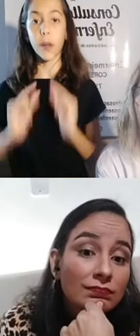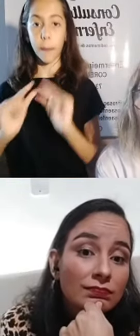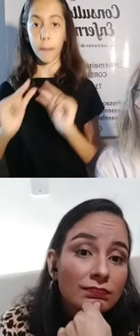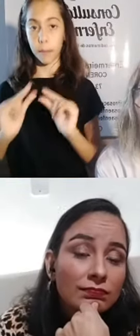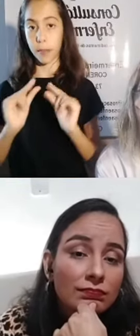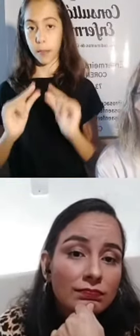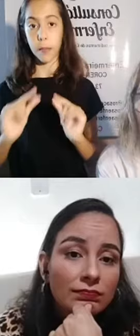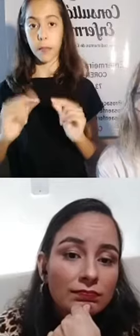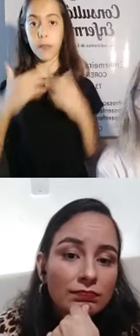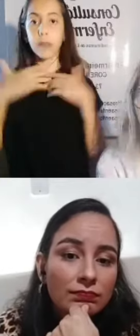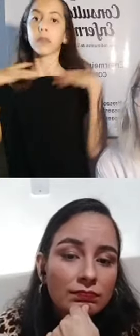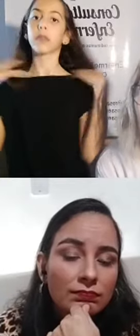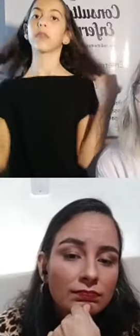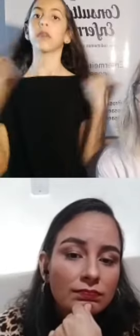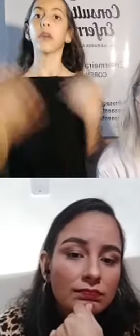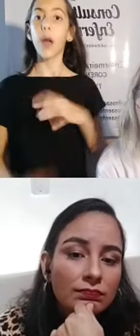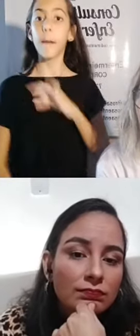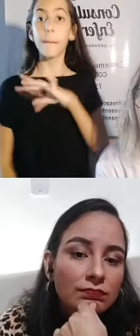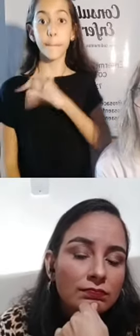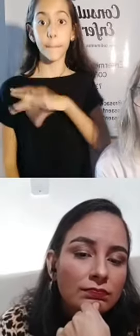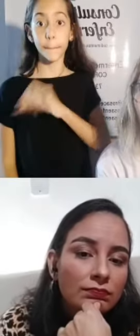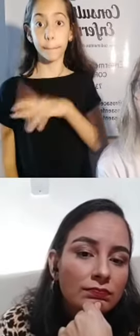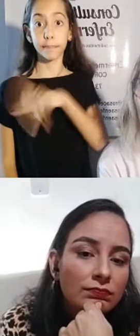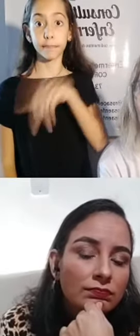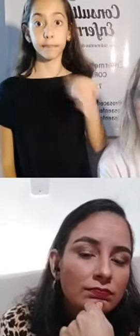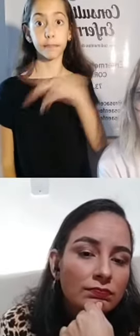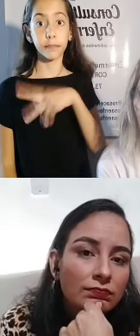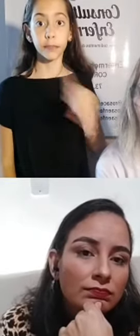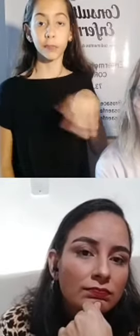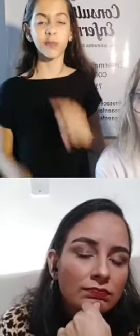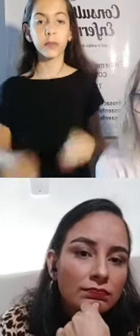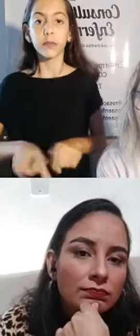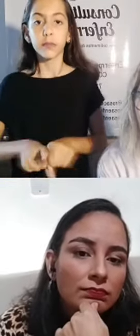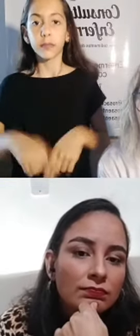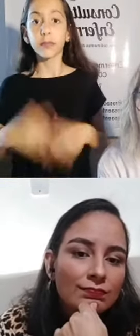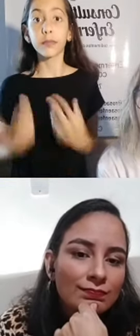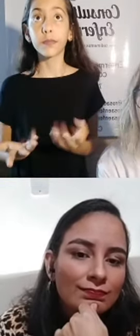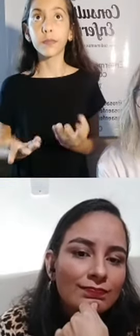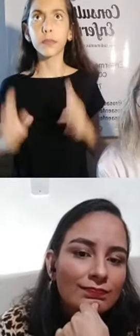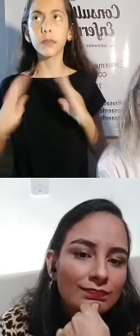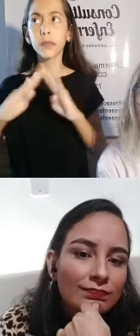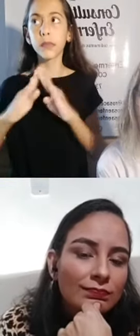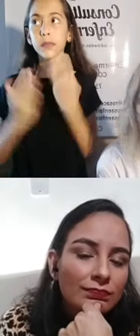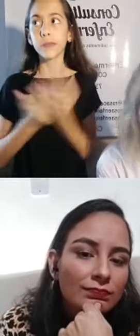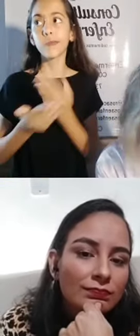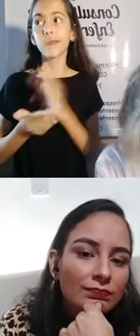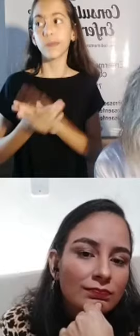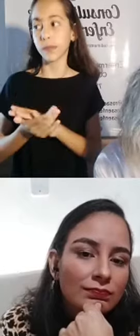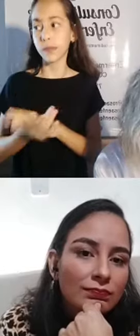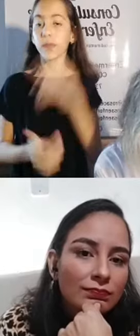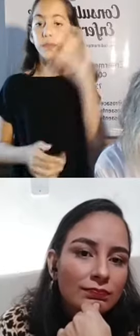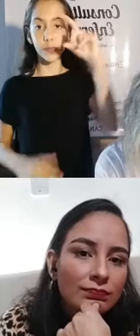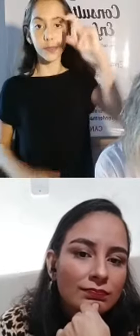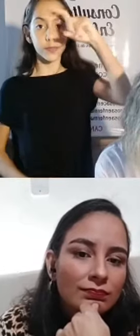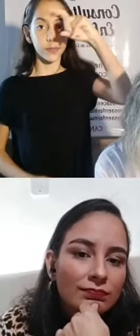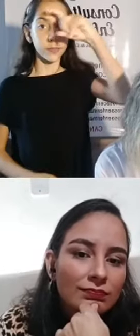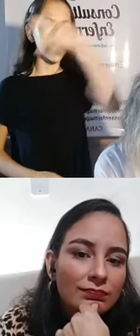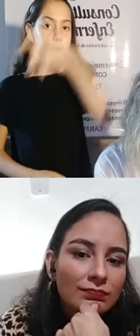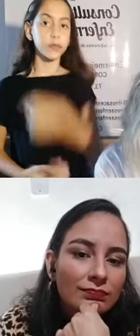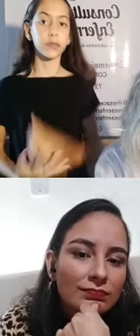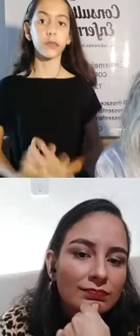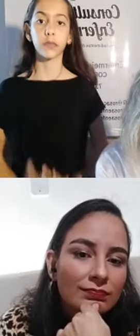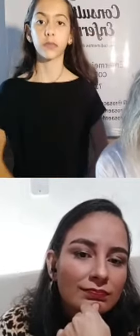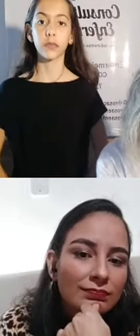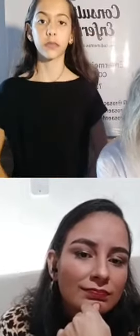expectativa aos professores, né? De como vai ser agora, né? E aí, como é que ficou essa questão,